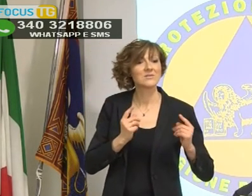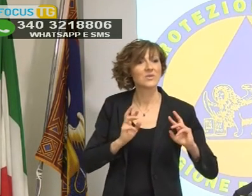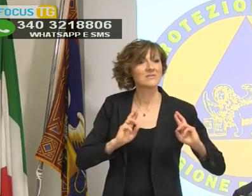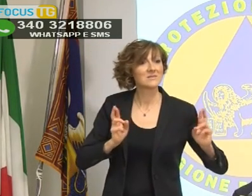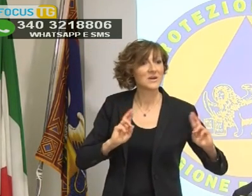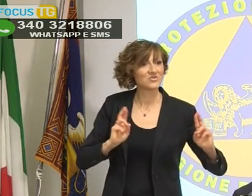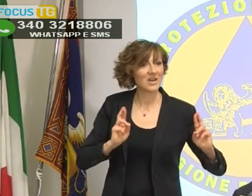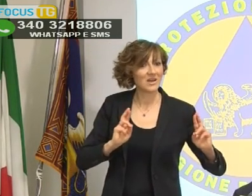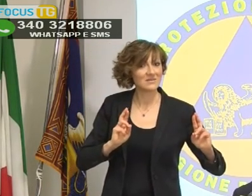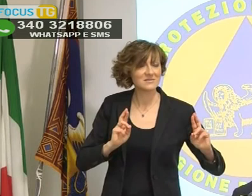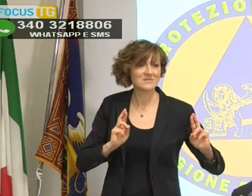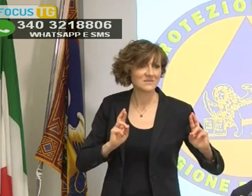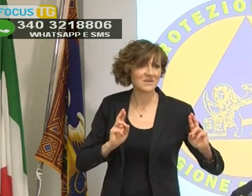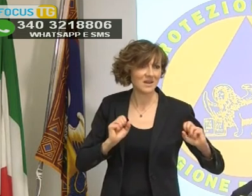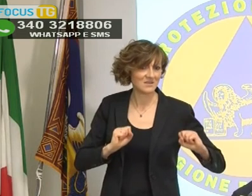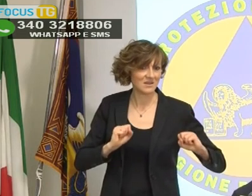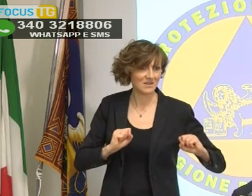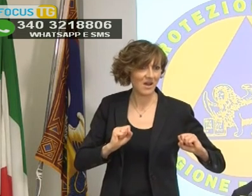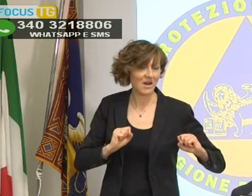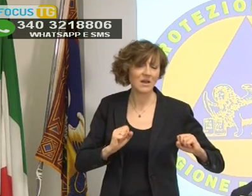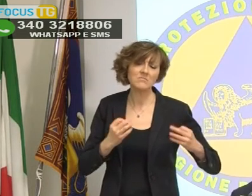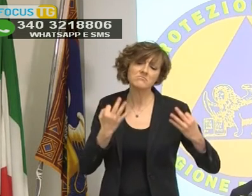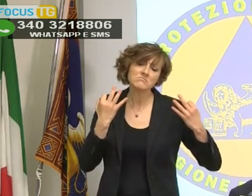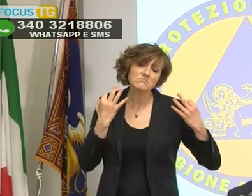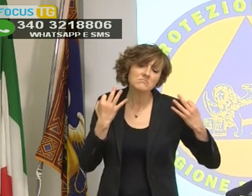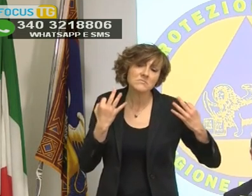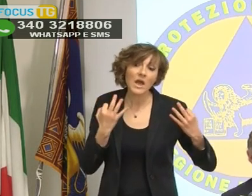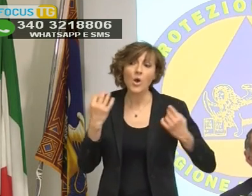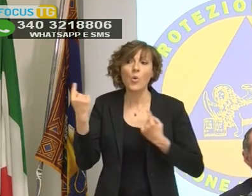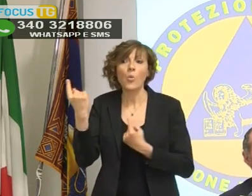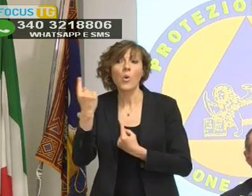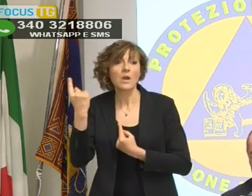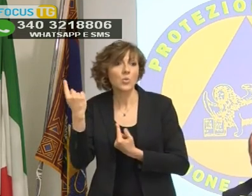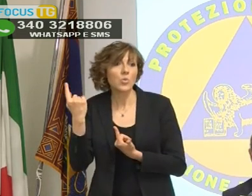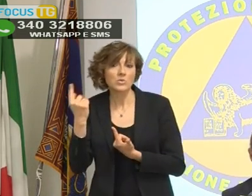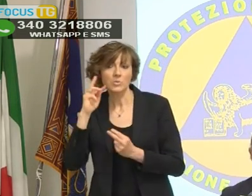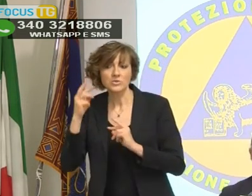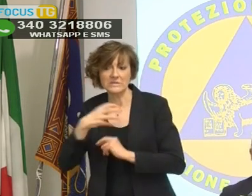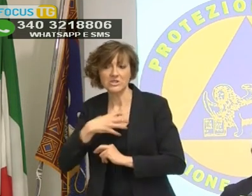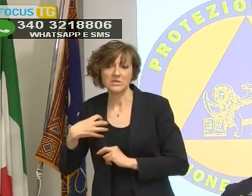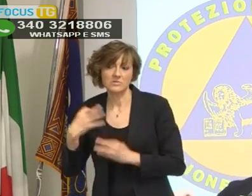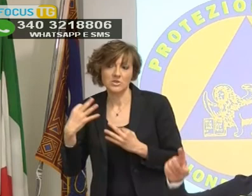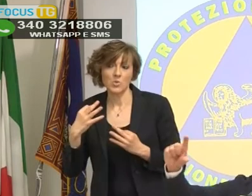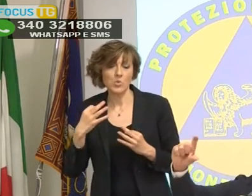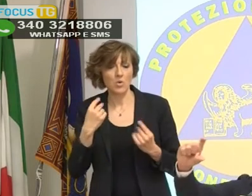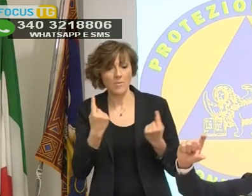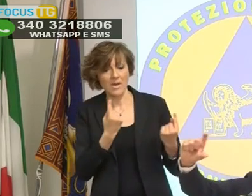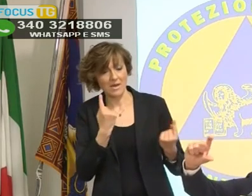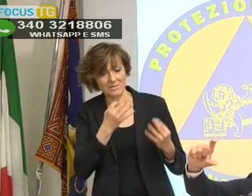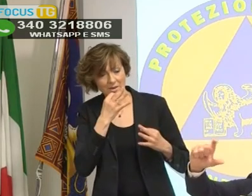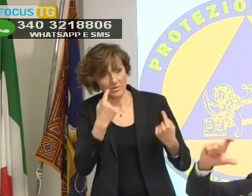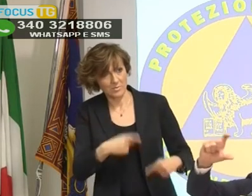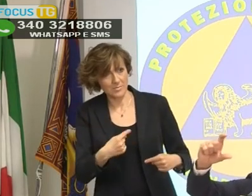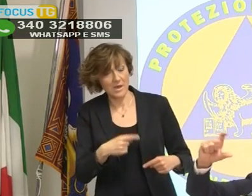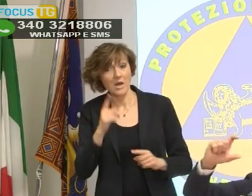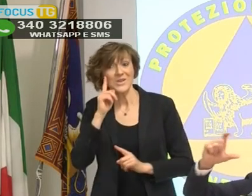natura che scientificamente l'è inquadrata così, no? Perché io non so quale sia